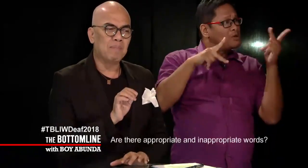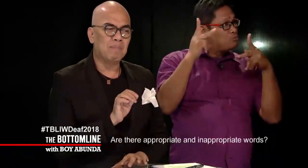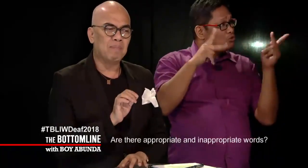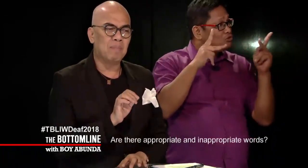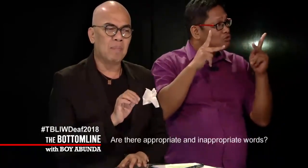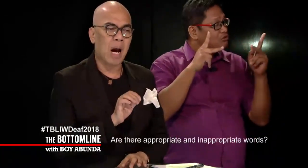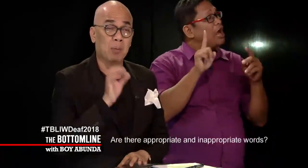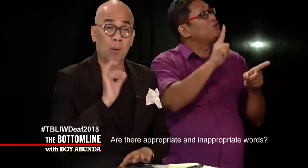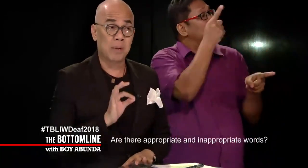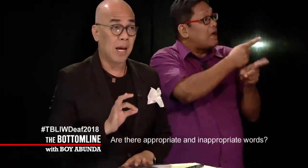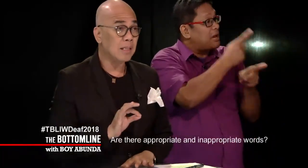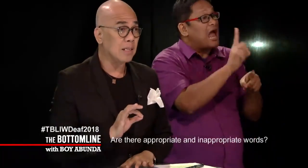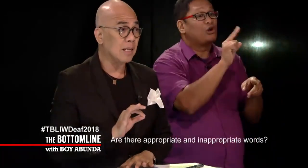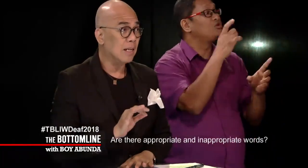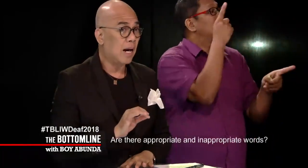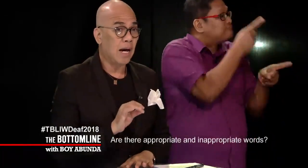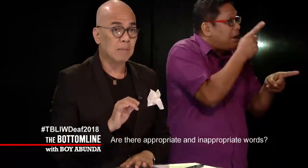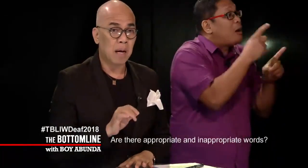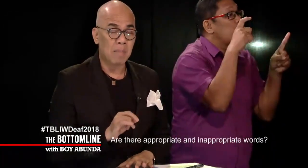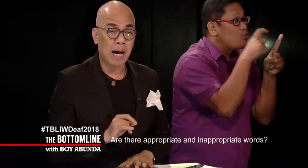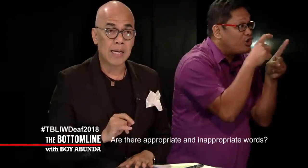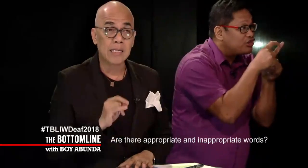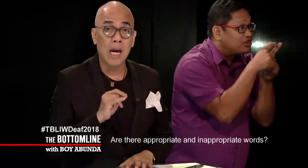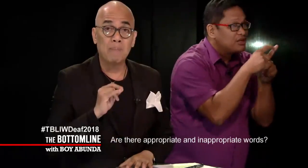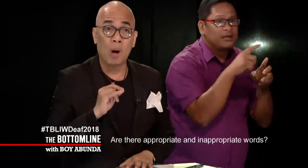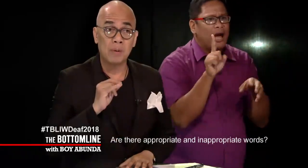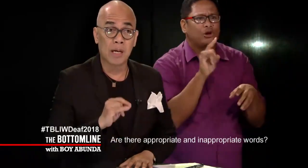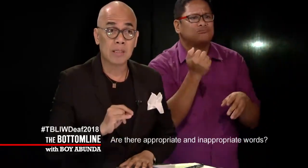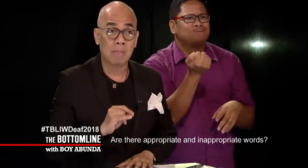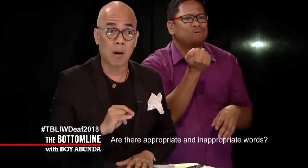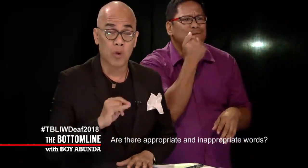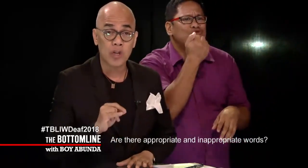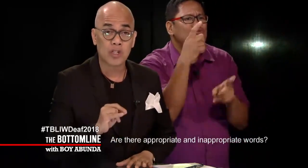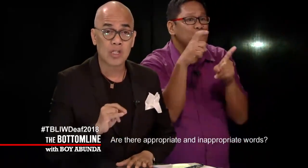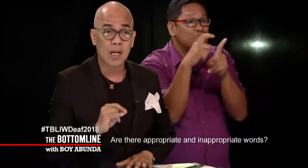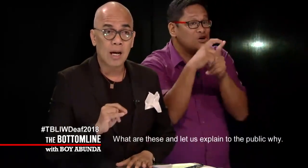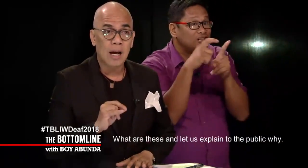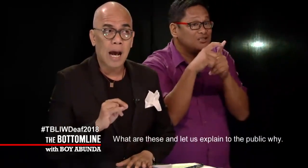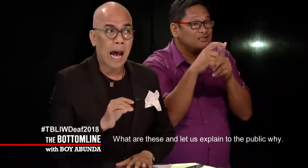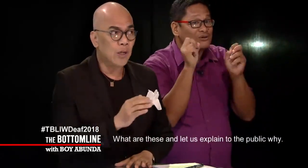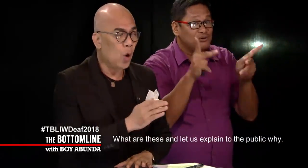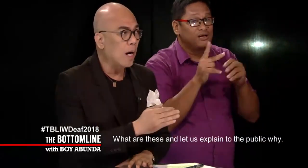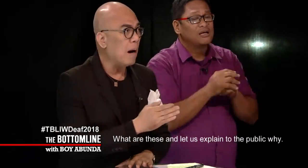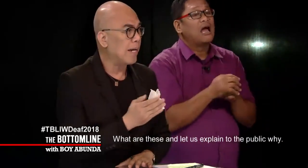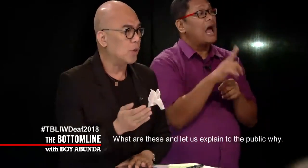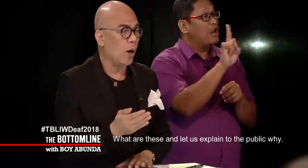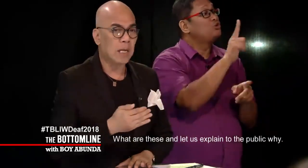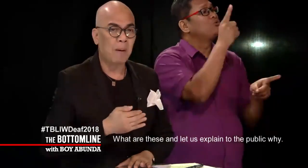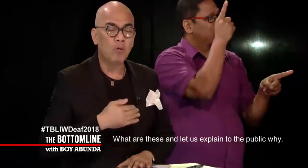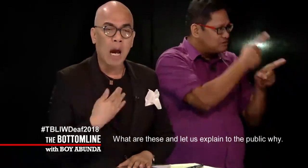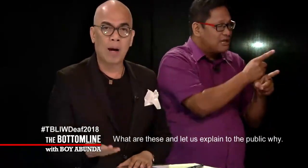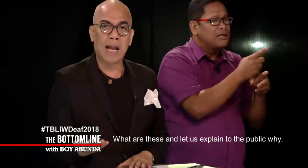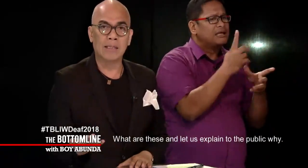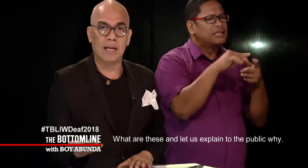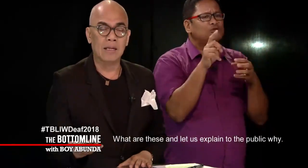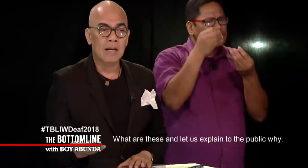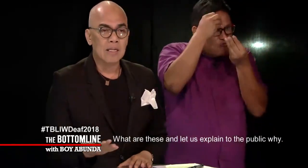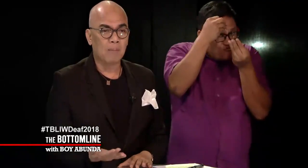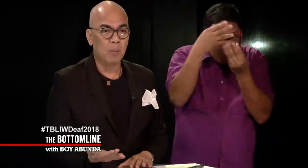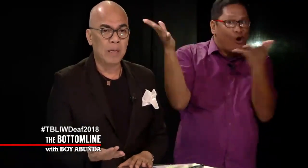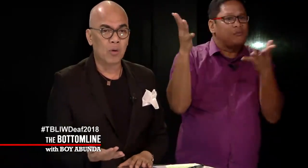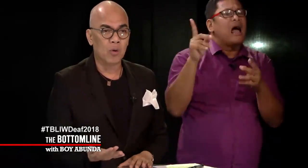mga appropriate at may mga hindi appropriate na mga words. Ano ang mga ito at ipaunawa